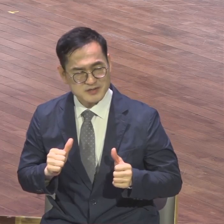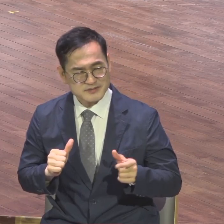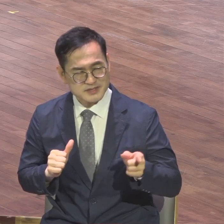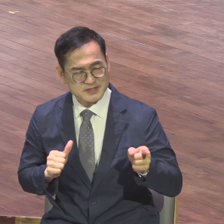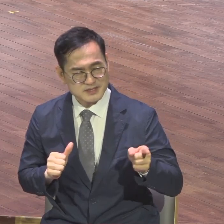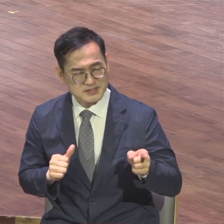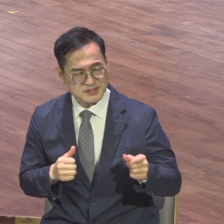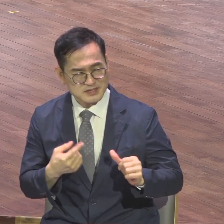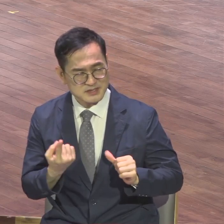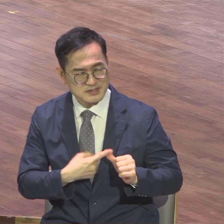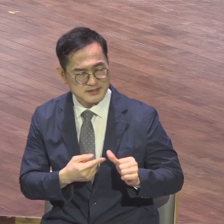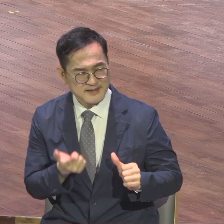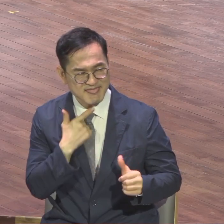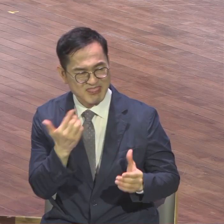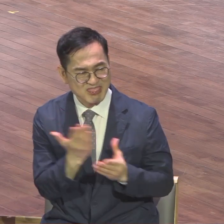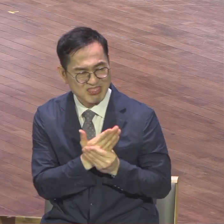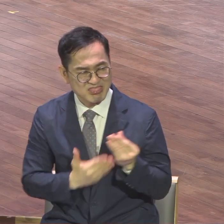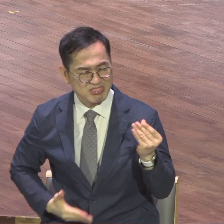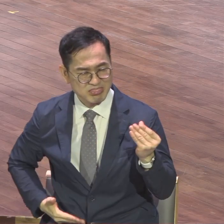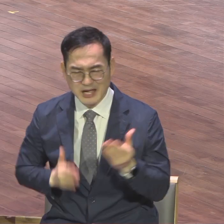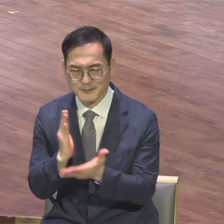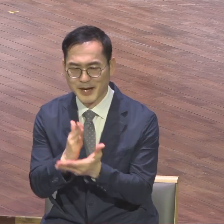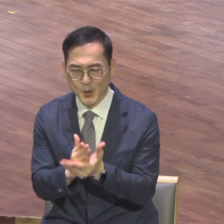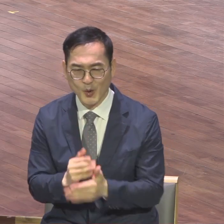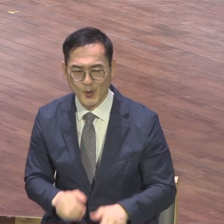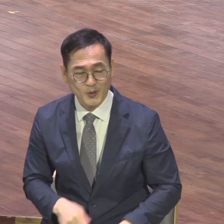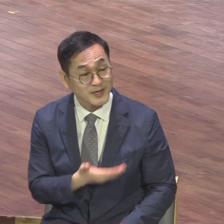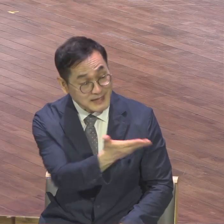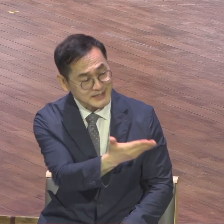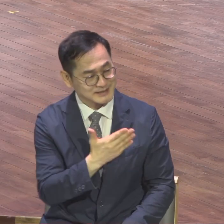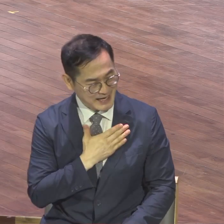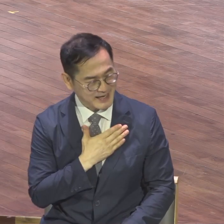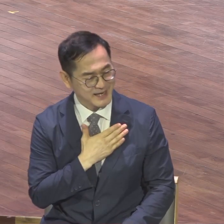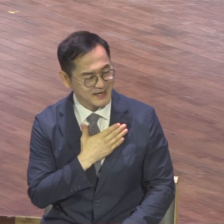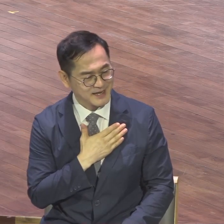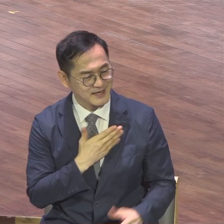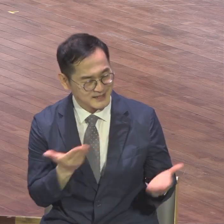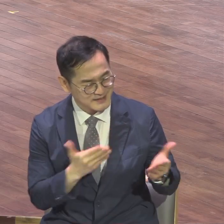바라보고 인사합시다. 당신은 나의 동역자입니다.